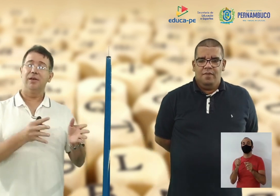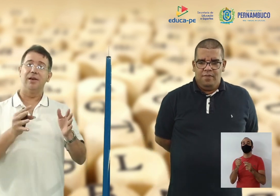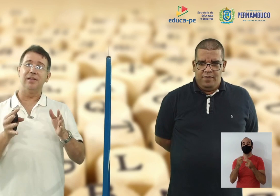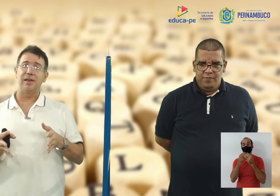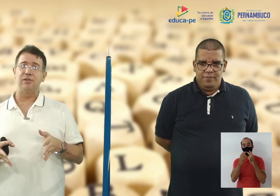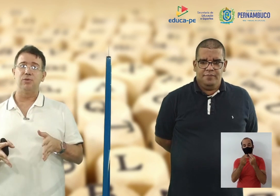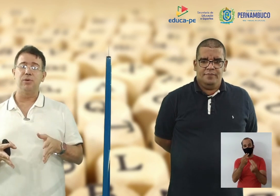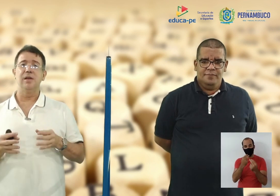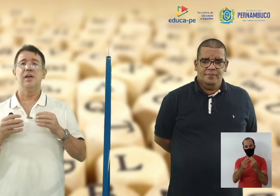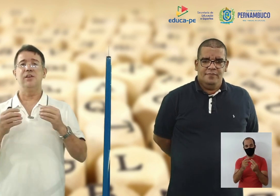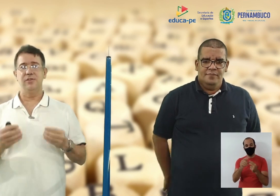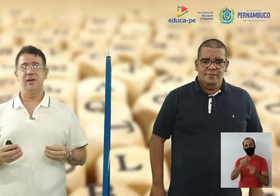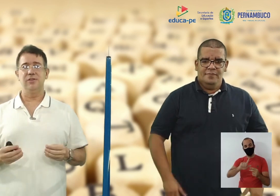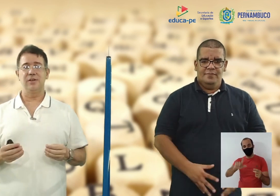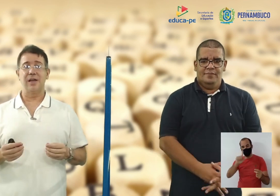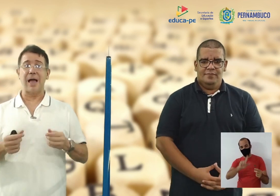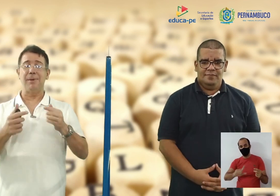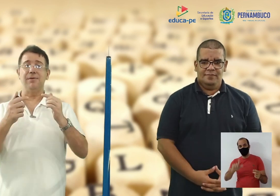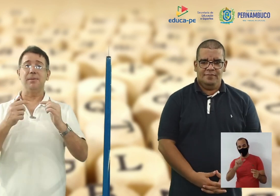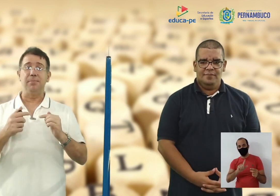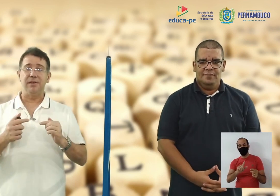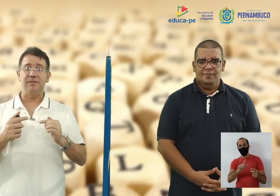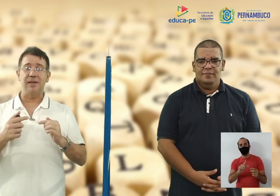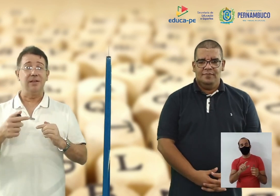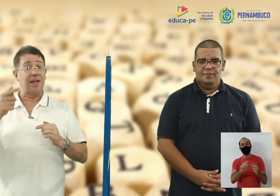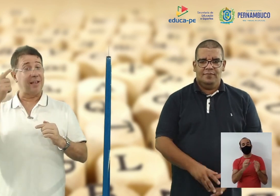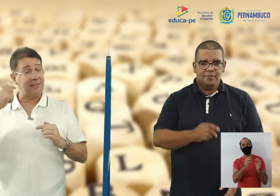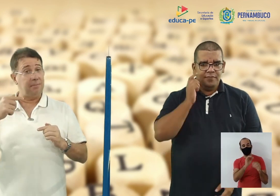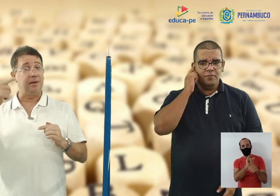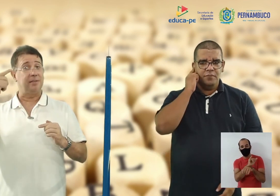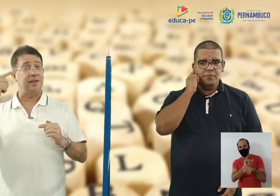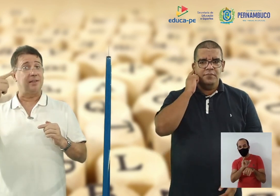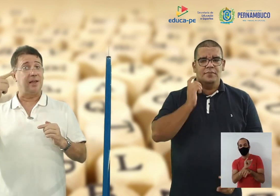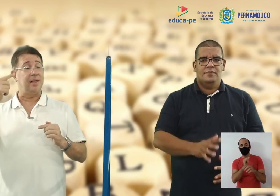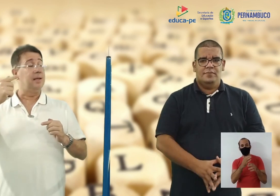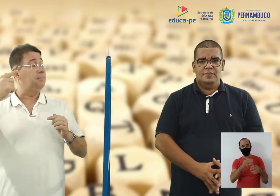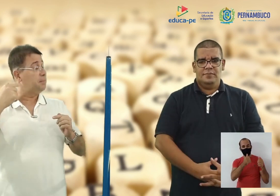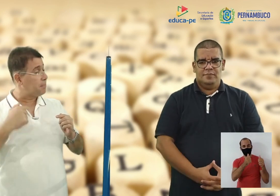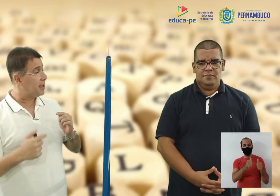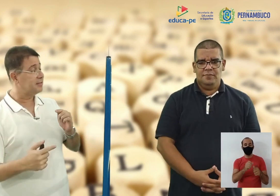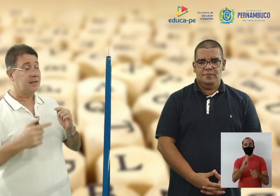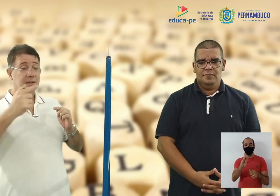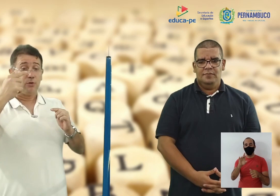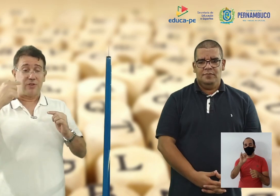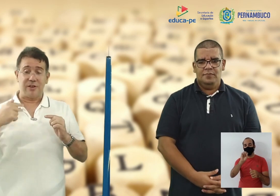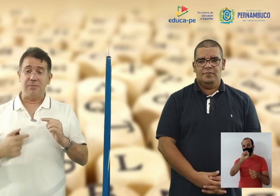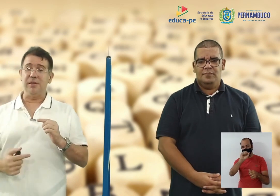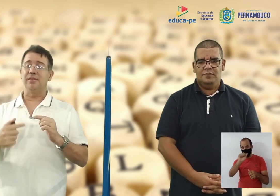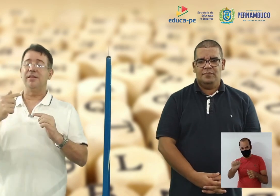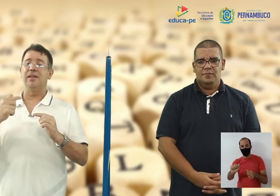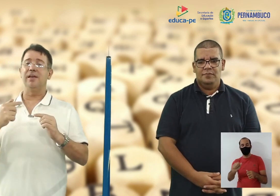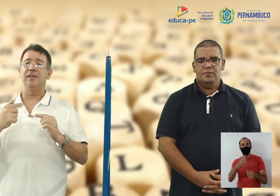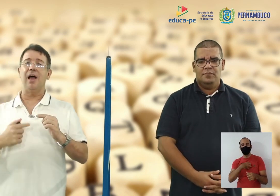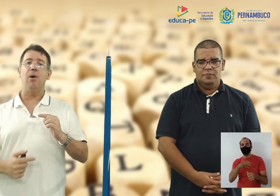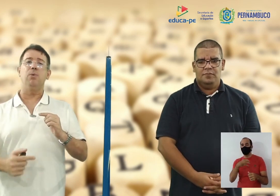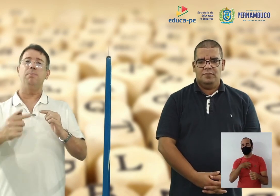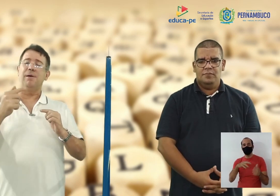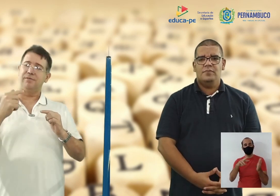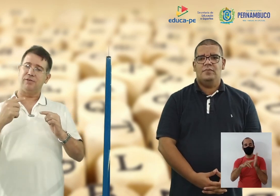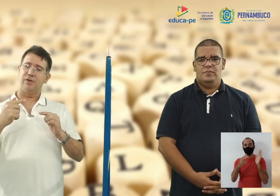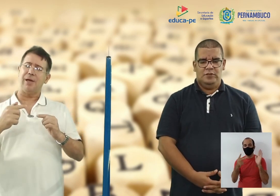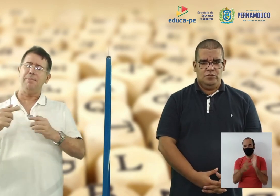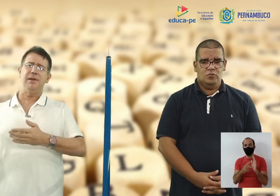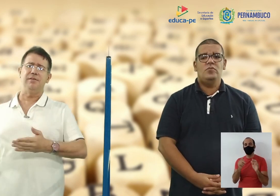linguagem, literatura, estilística. A palavra brisa, a semântica dela, de passa, nos transmite a ideia de